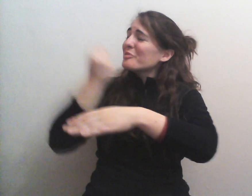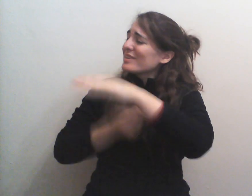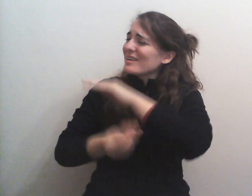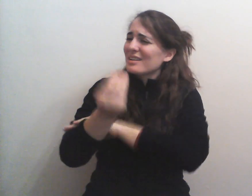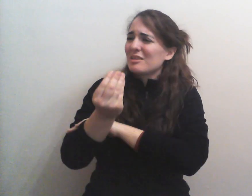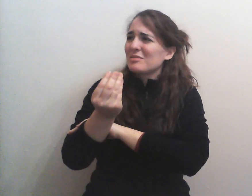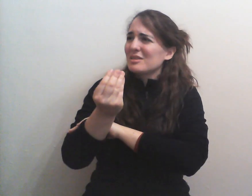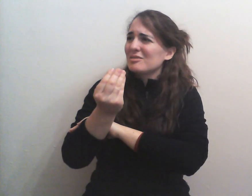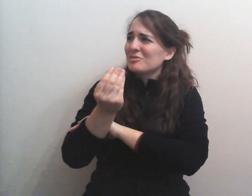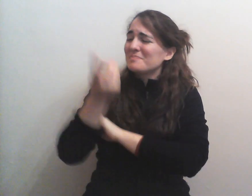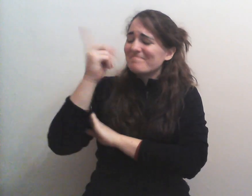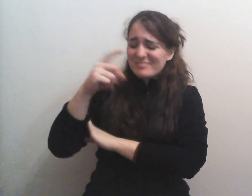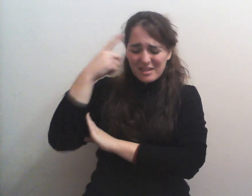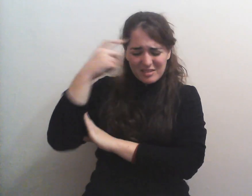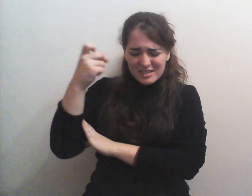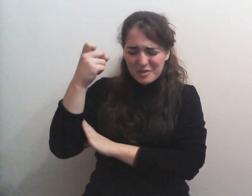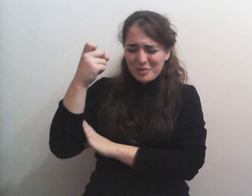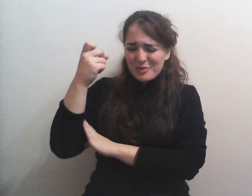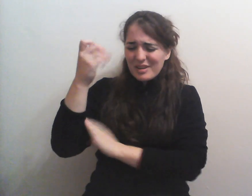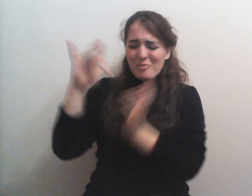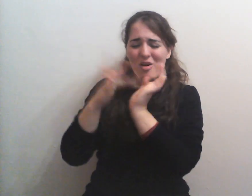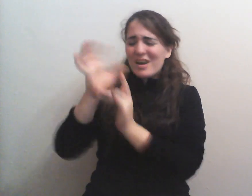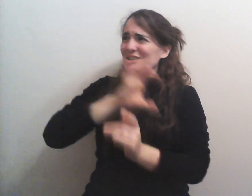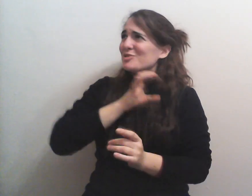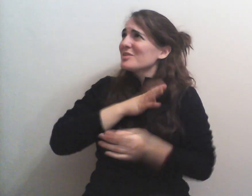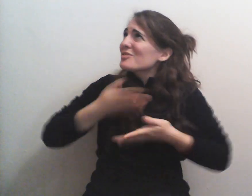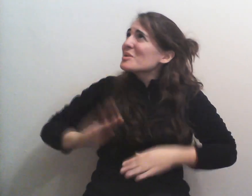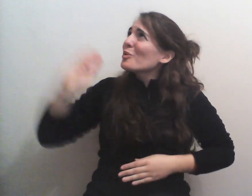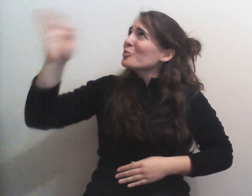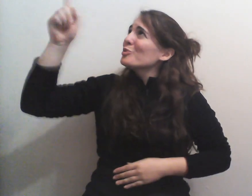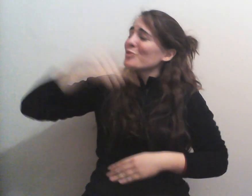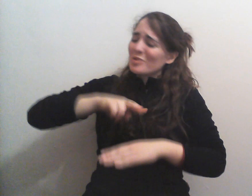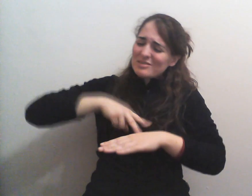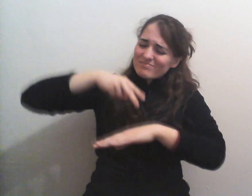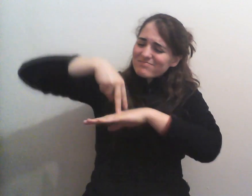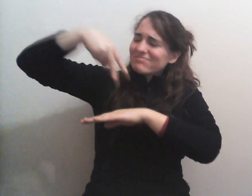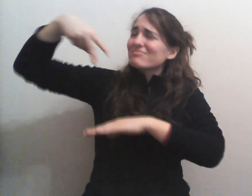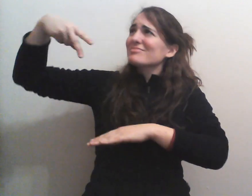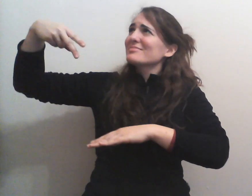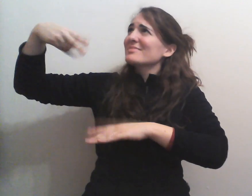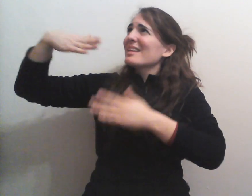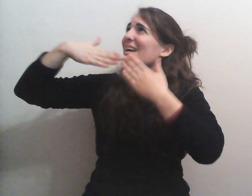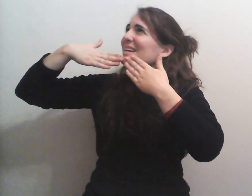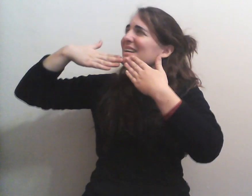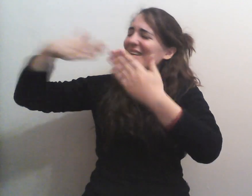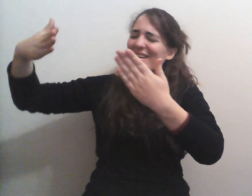también de la resurrección de tu Hijo de entre los muertos. Gracias por la obra impecable de